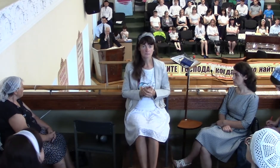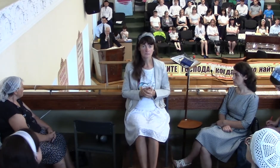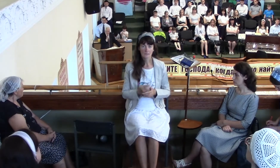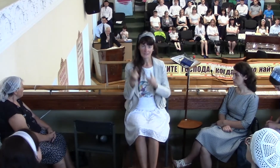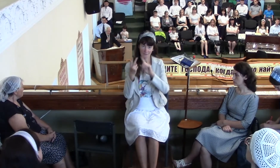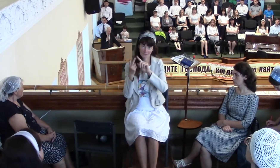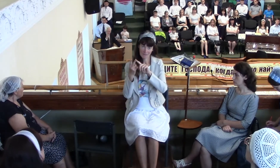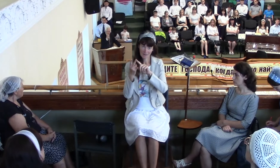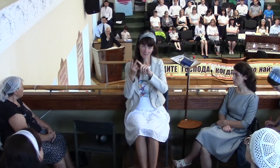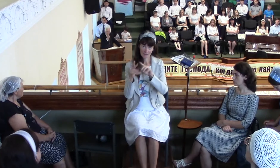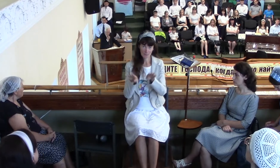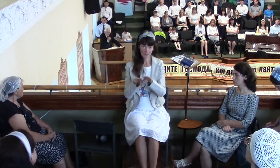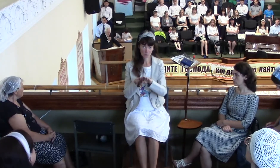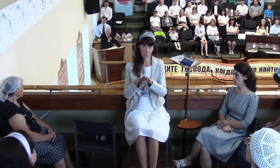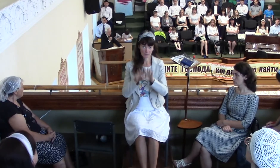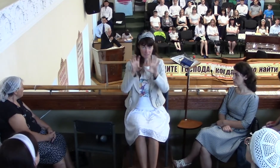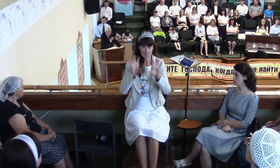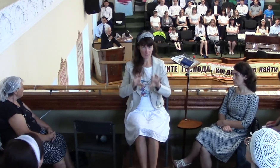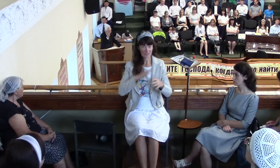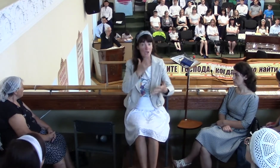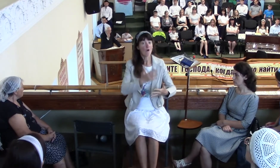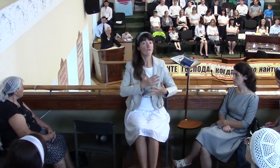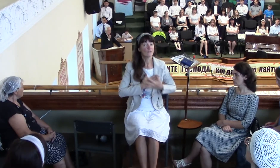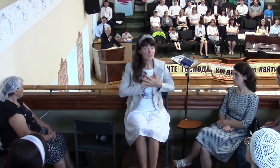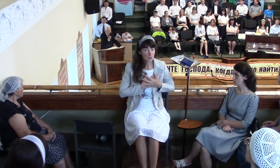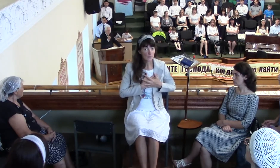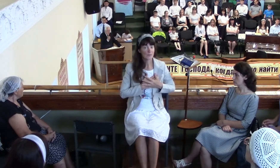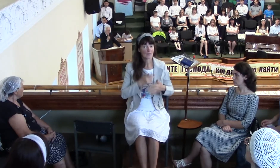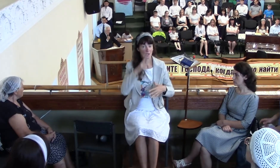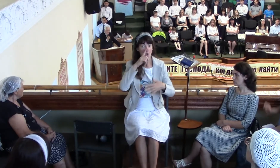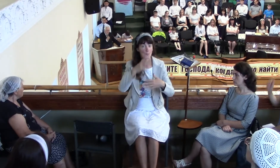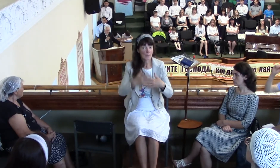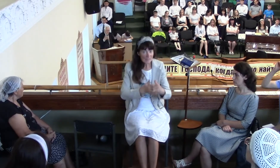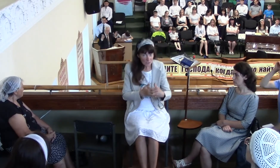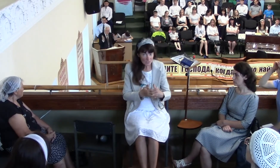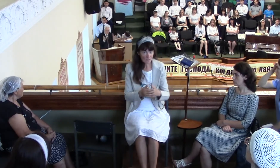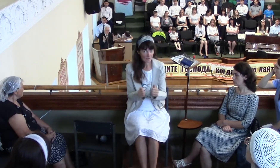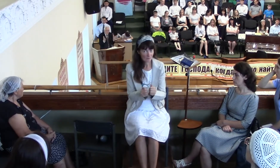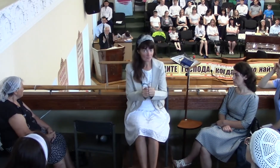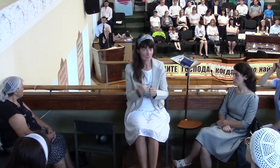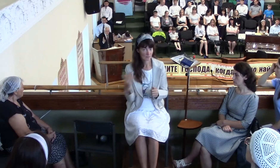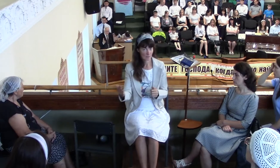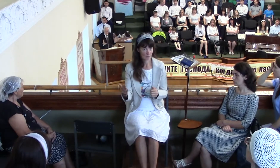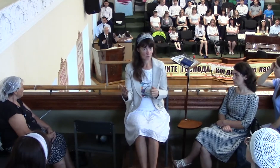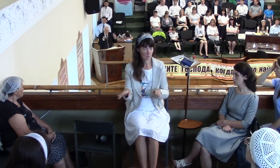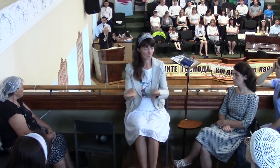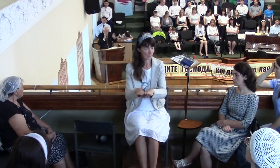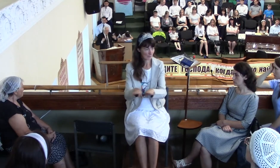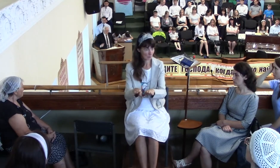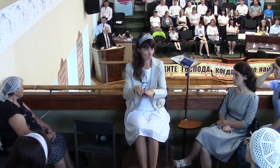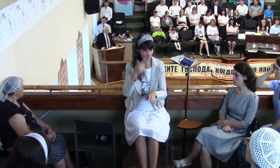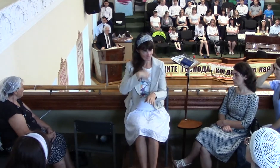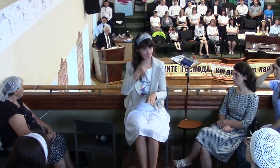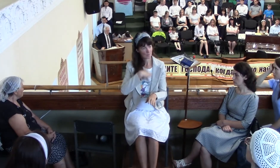Второе подобное ей, возлюби ближнего твоего, как самого себя. Себя-то любим и должны